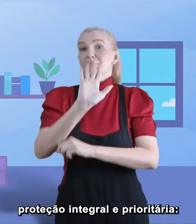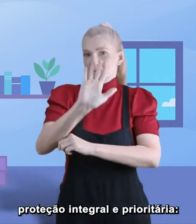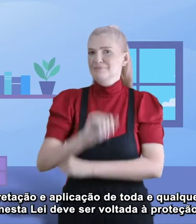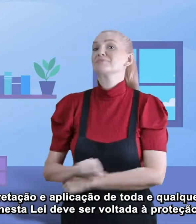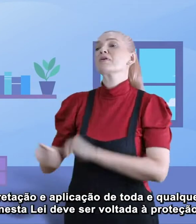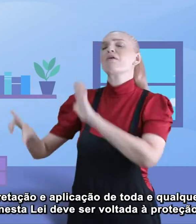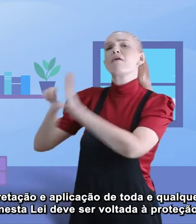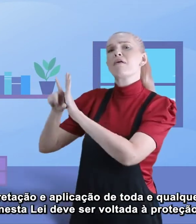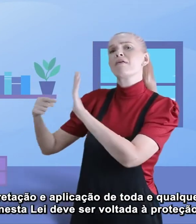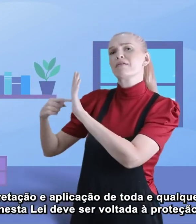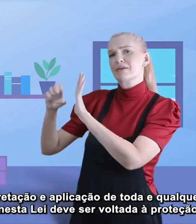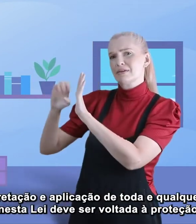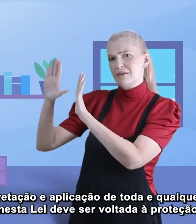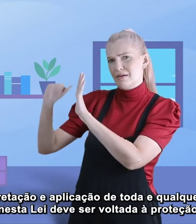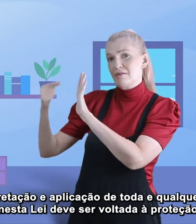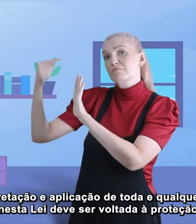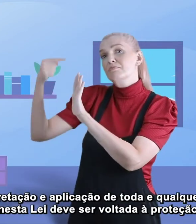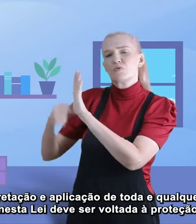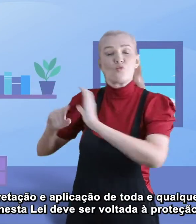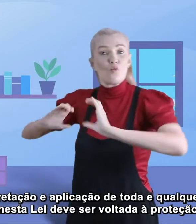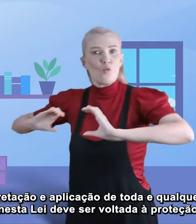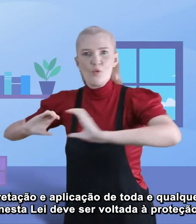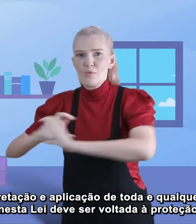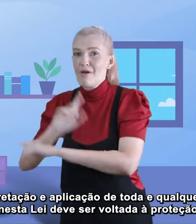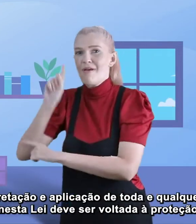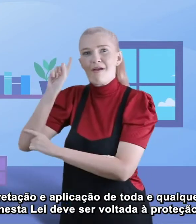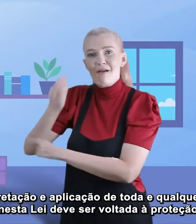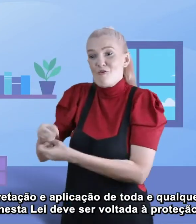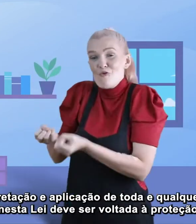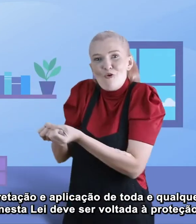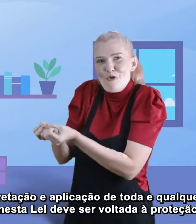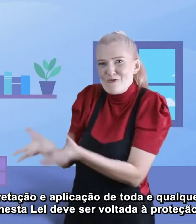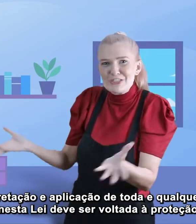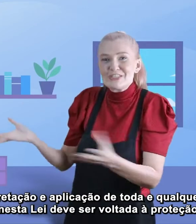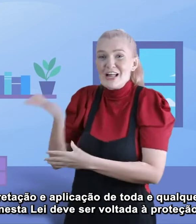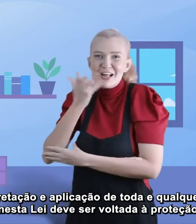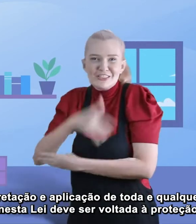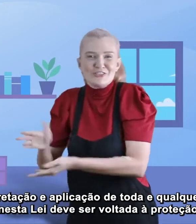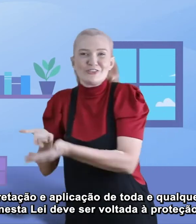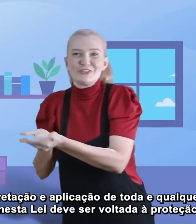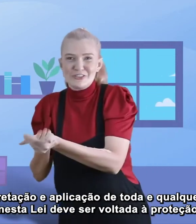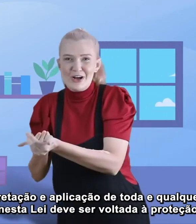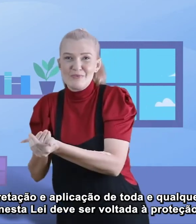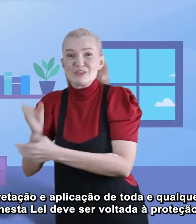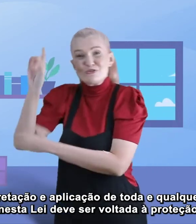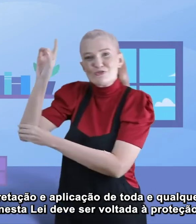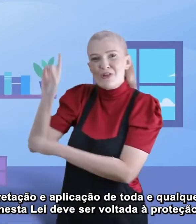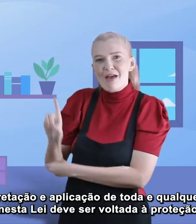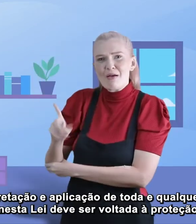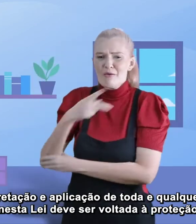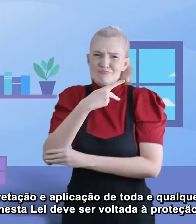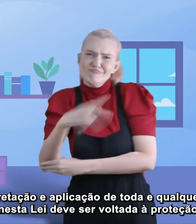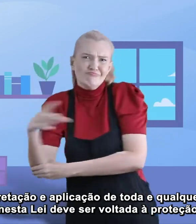A interpretação e aplicação de toda e qualquer norma contida nessa lei deve ser voltada à proteção